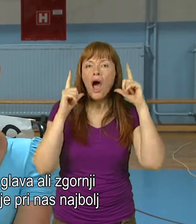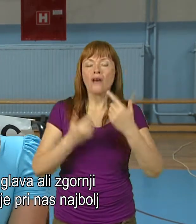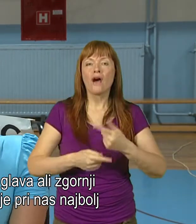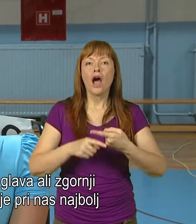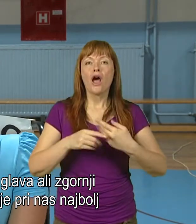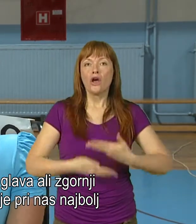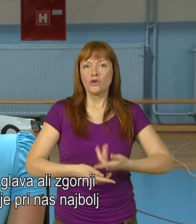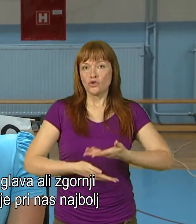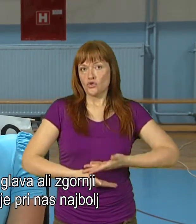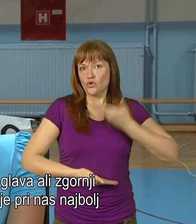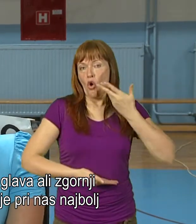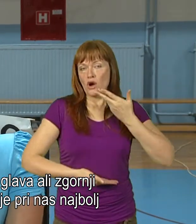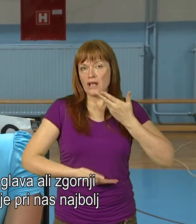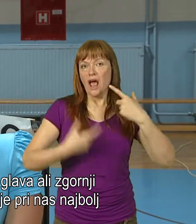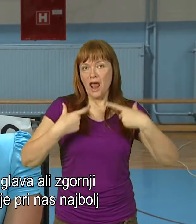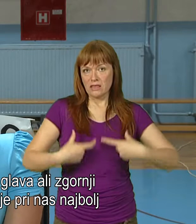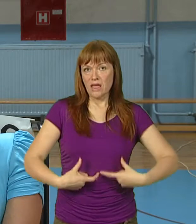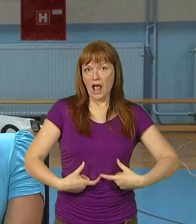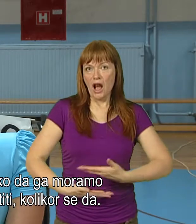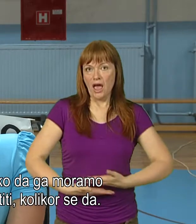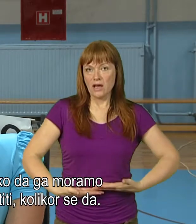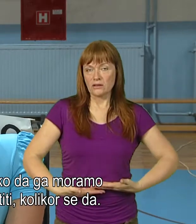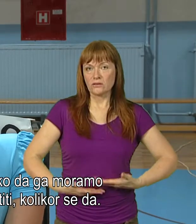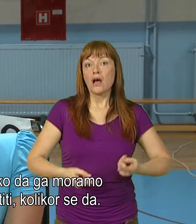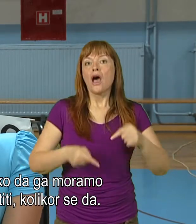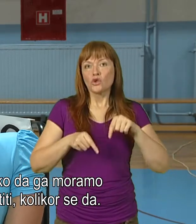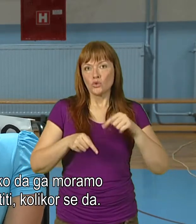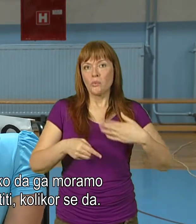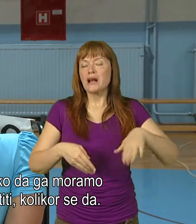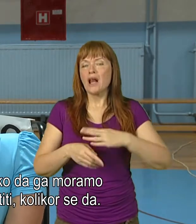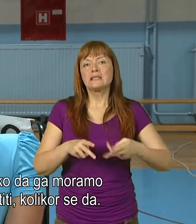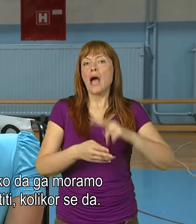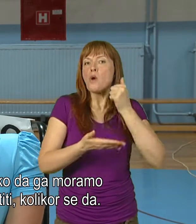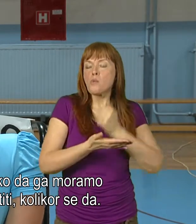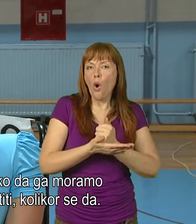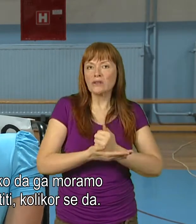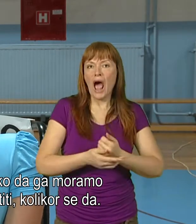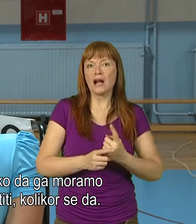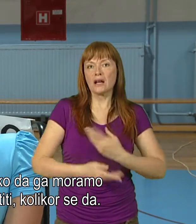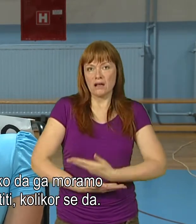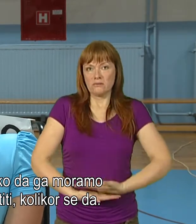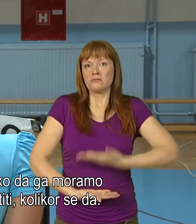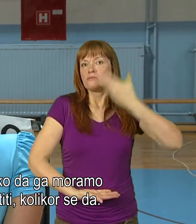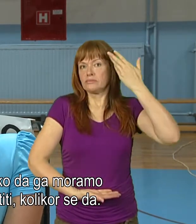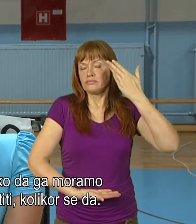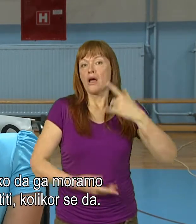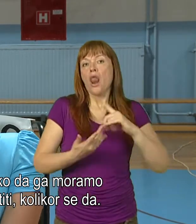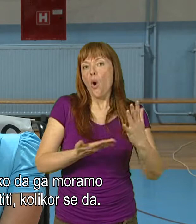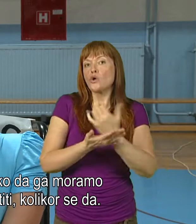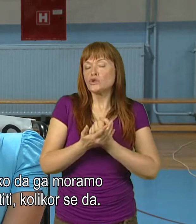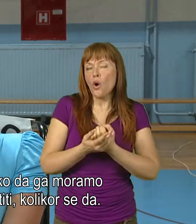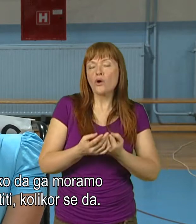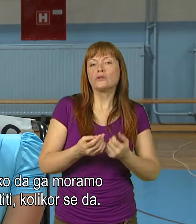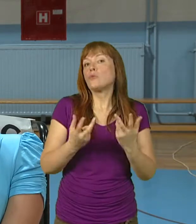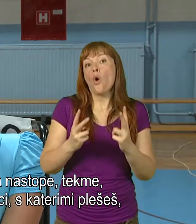del telesa, pač v bistvu zgornji del telesa je pri nas, no, najbolj poudarjen, tako da moramo ga čim bolje izkoristiti, kakor se da, no.